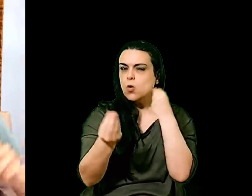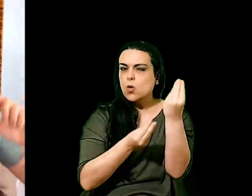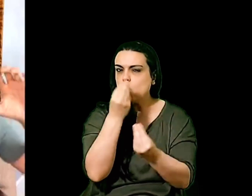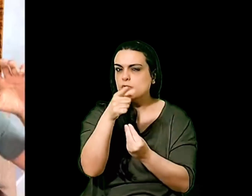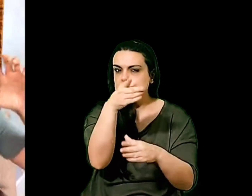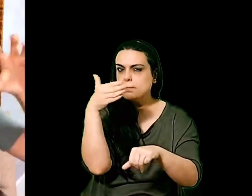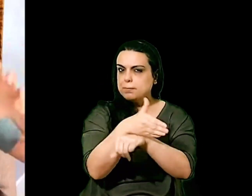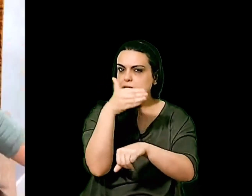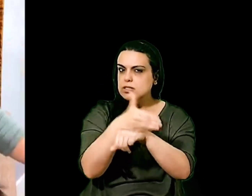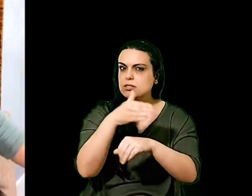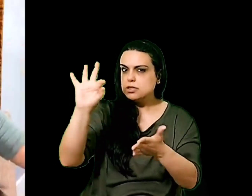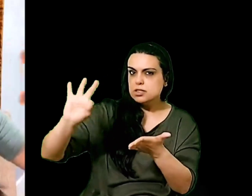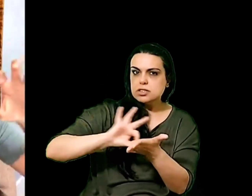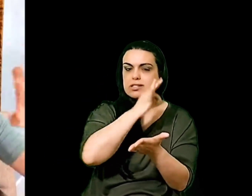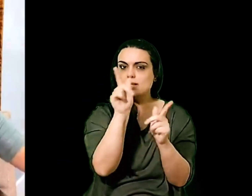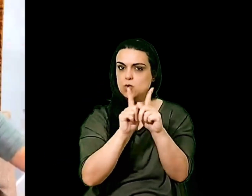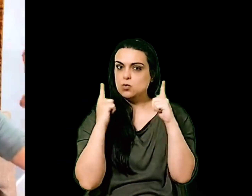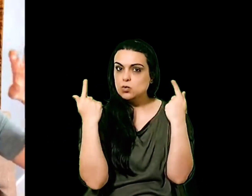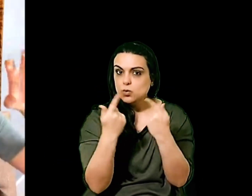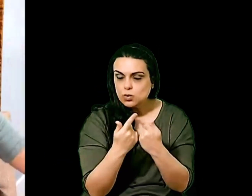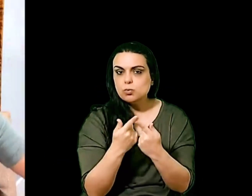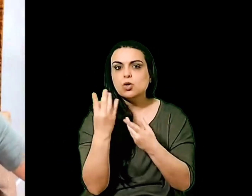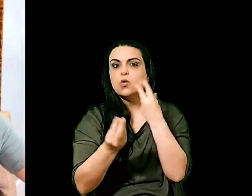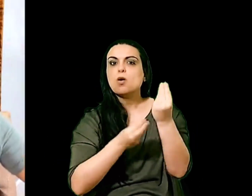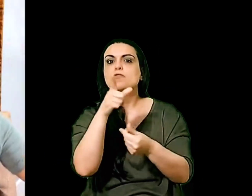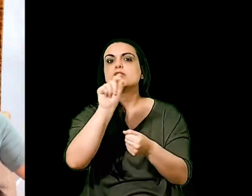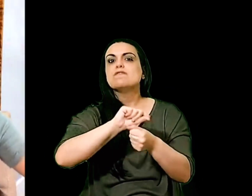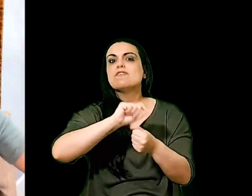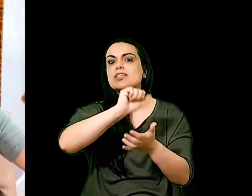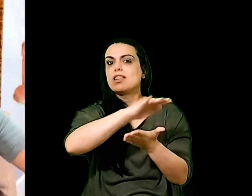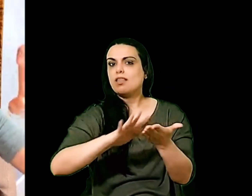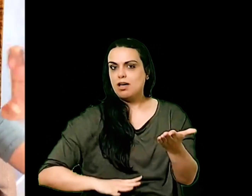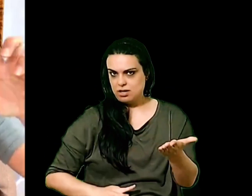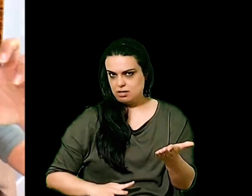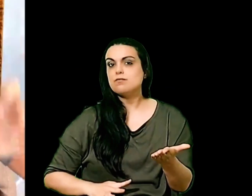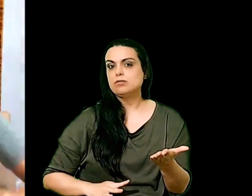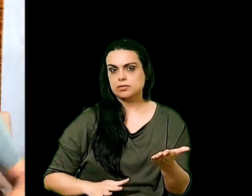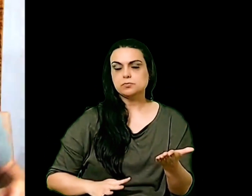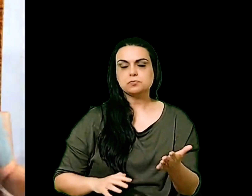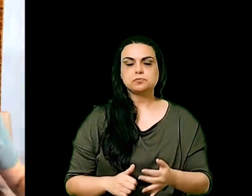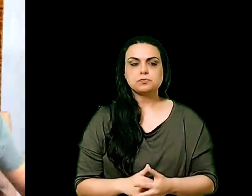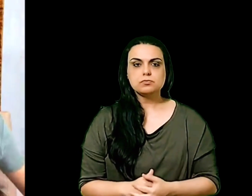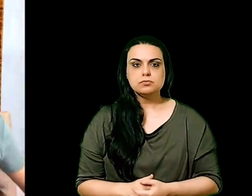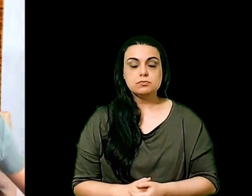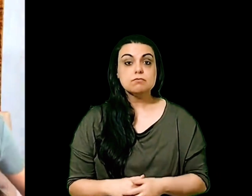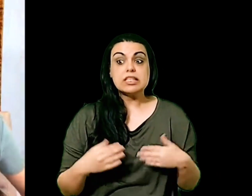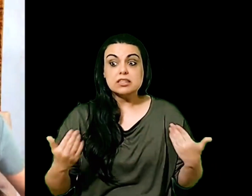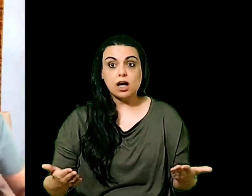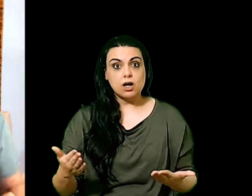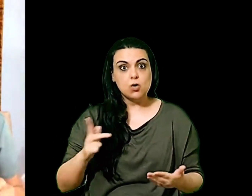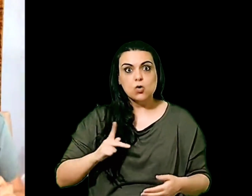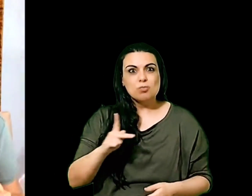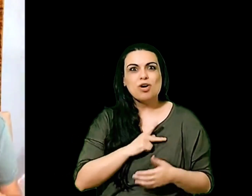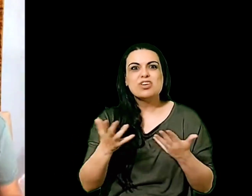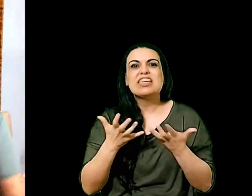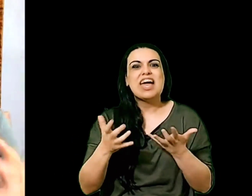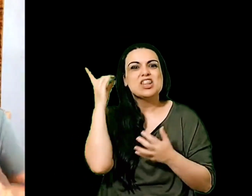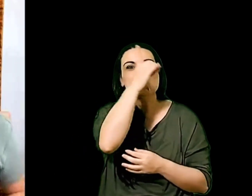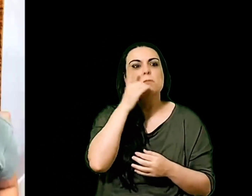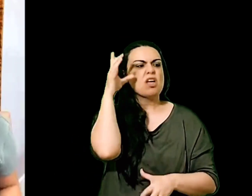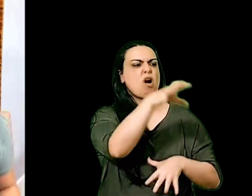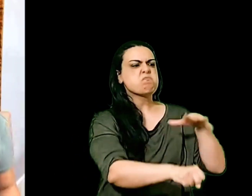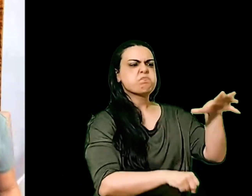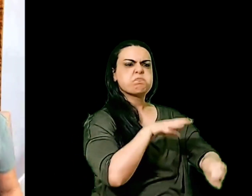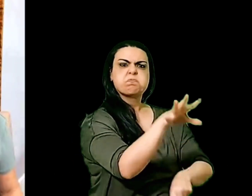entrar, te ensinar como é que você faz a sua inscrição e como é que você vai ter acesso a essas tarefas.